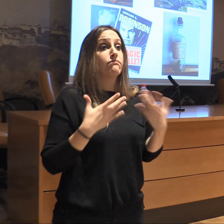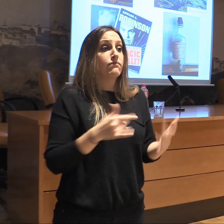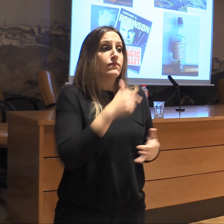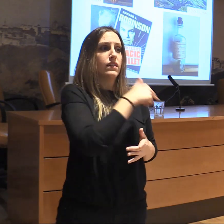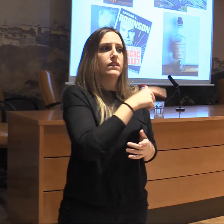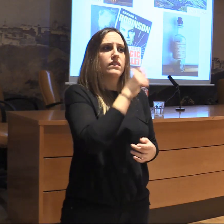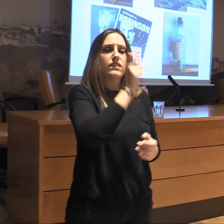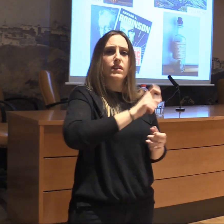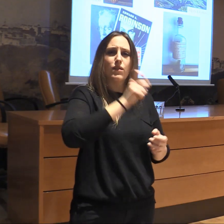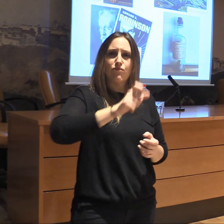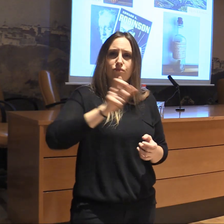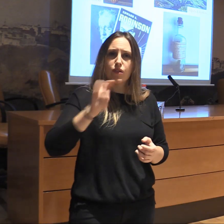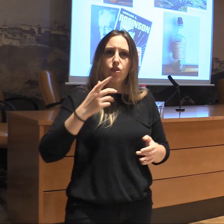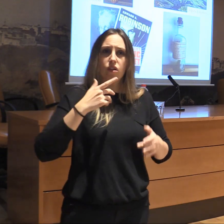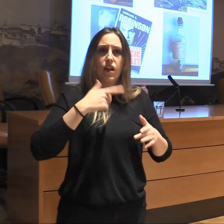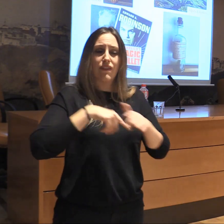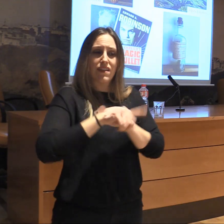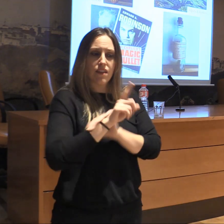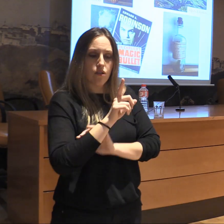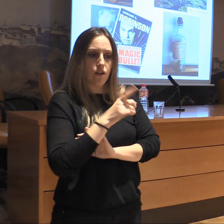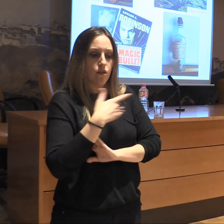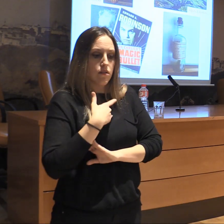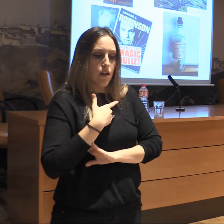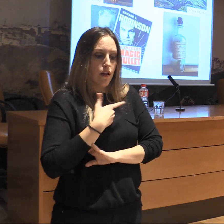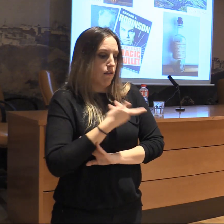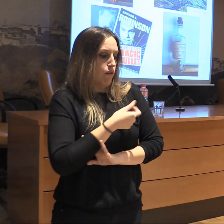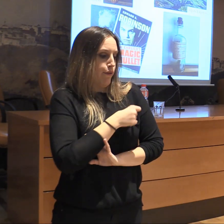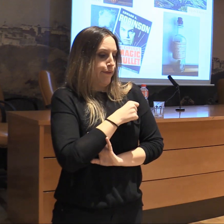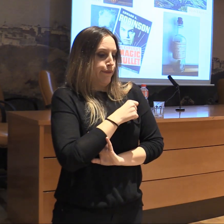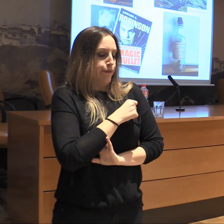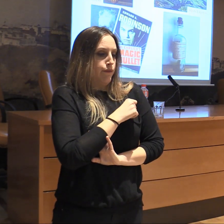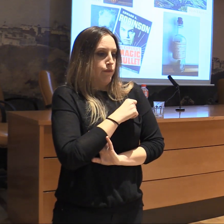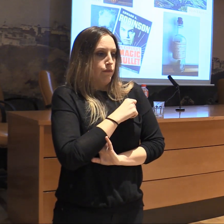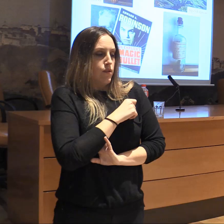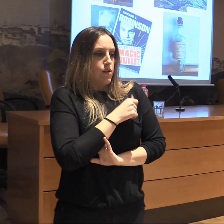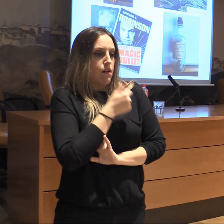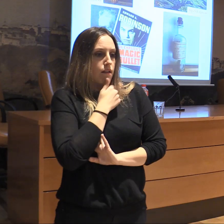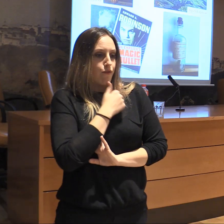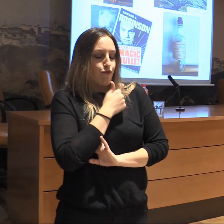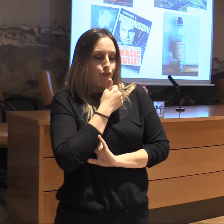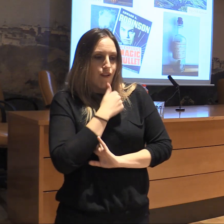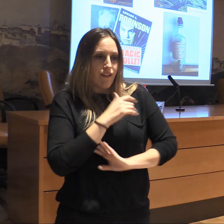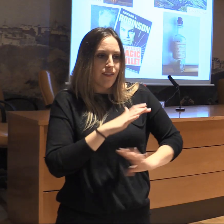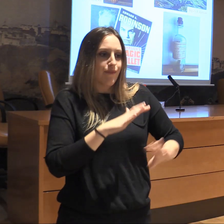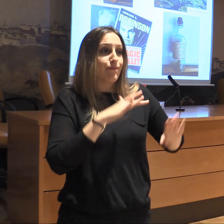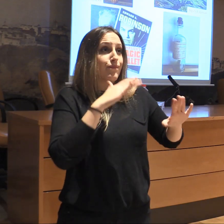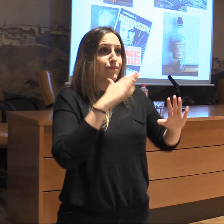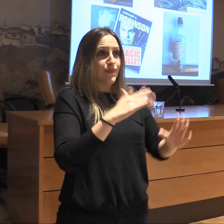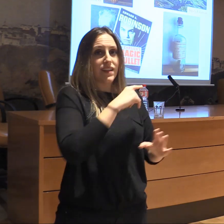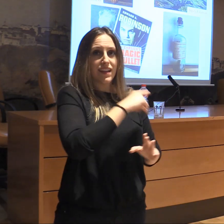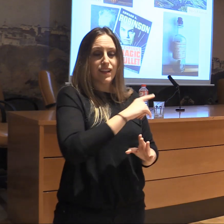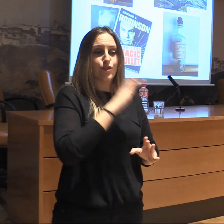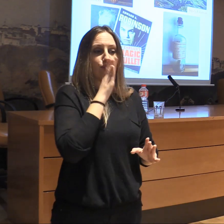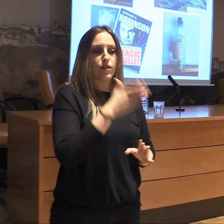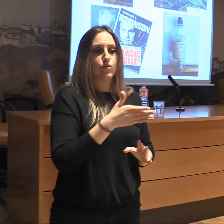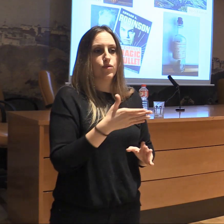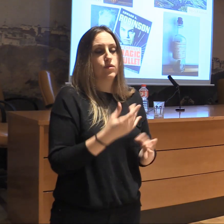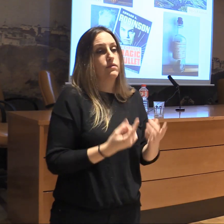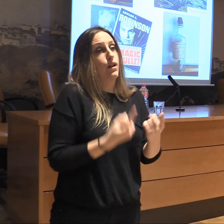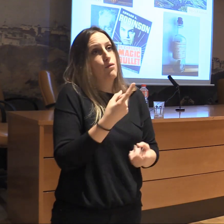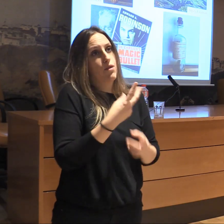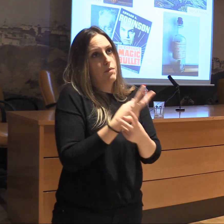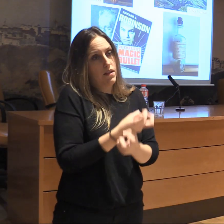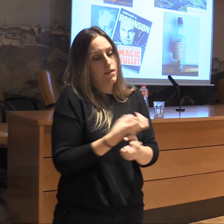Estas personas desarrollaron una tolerancia al arsénico, pero obviamente esto dio también lugar a unos